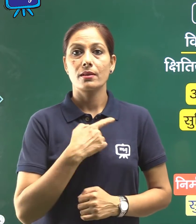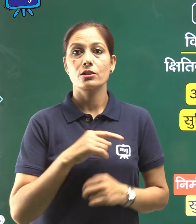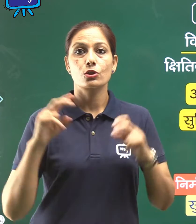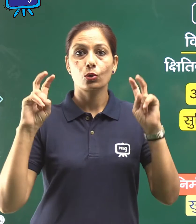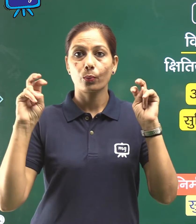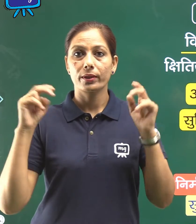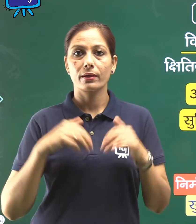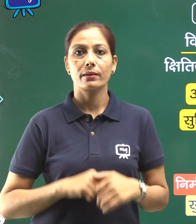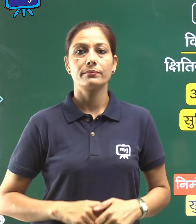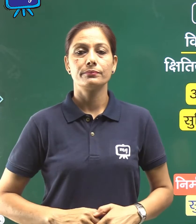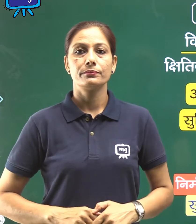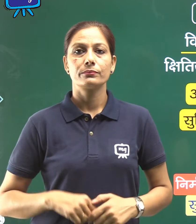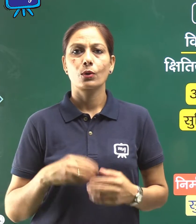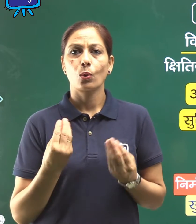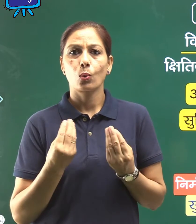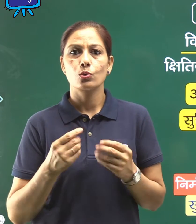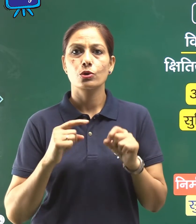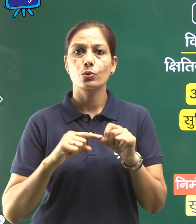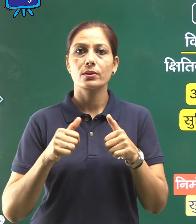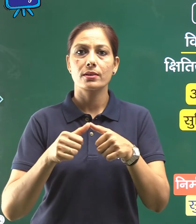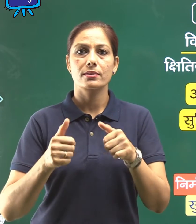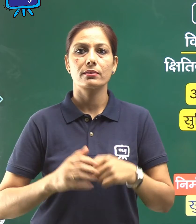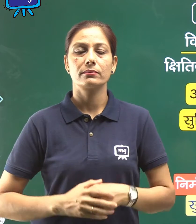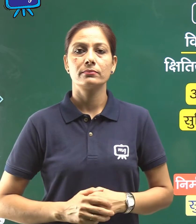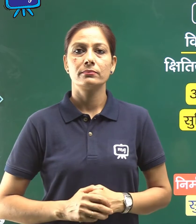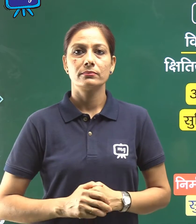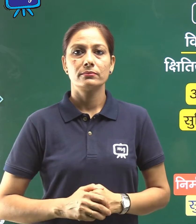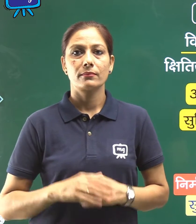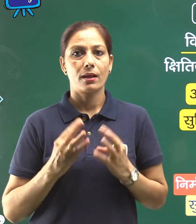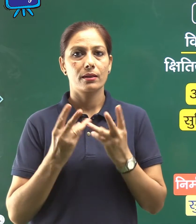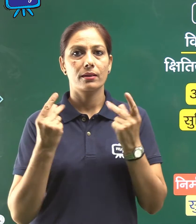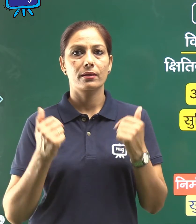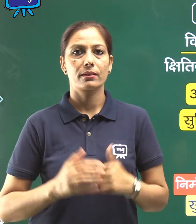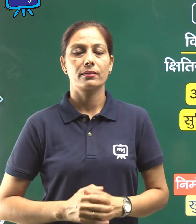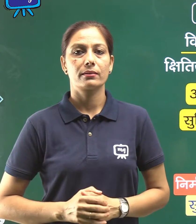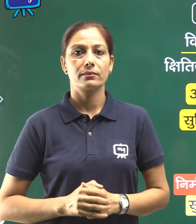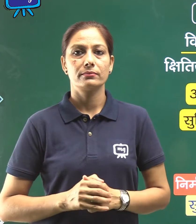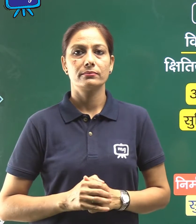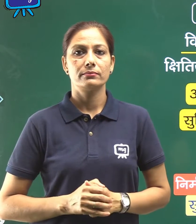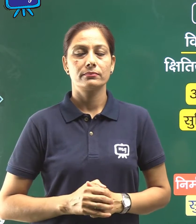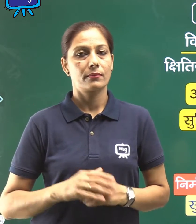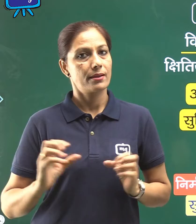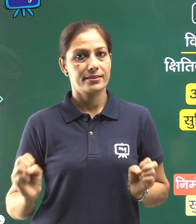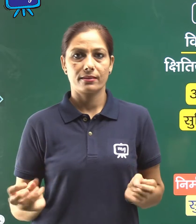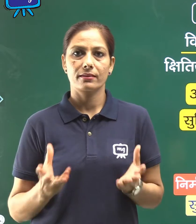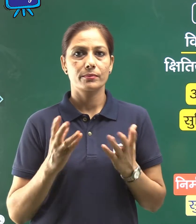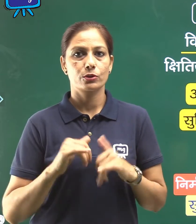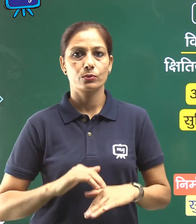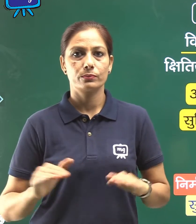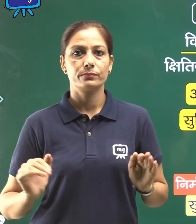के कुछ प्रश्नोत्तर हल करेंगे। शुरू करें बच्चों।